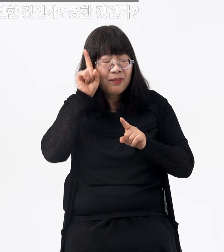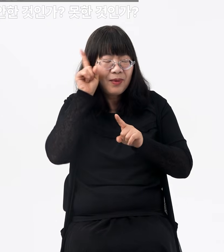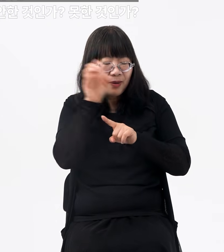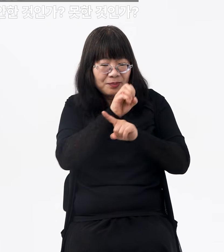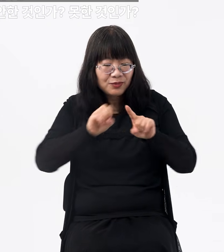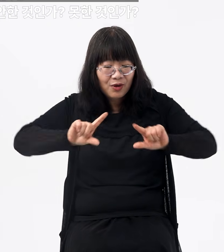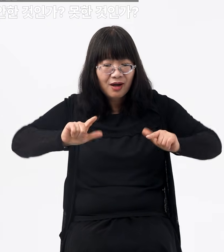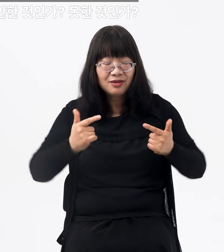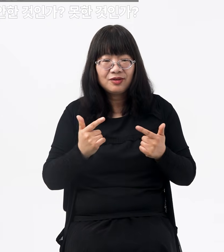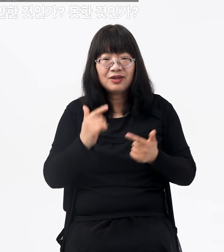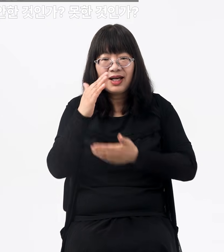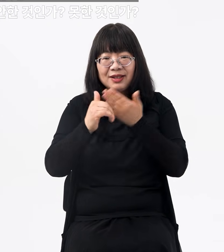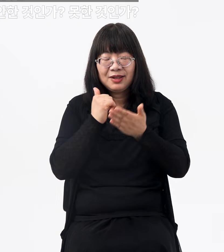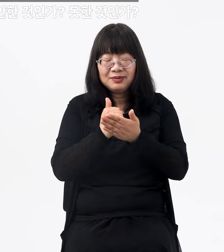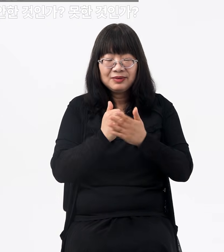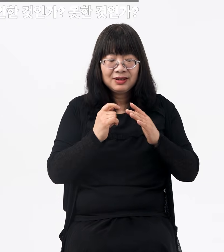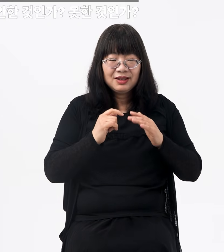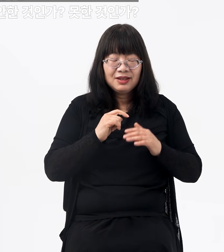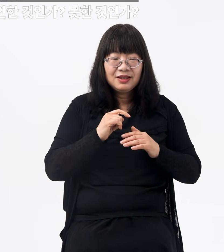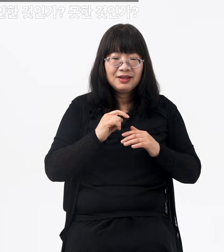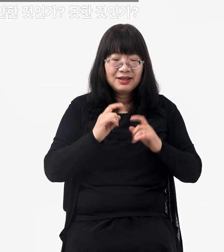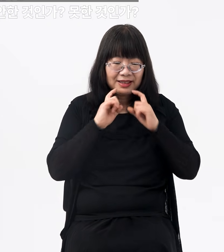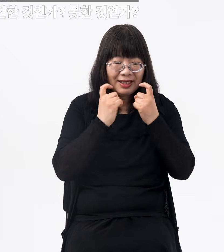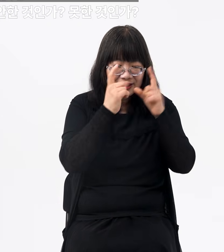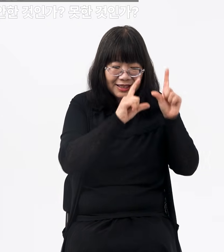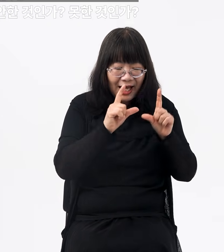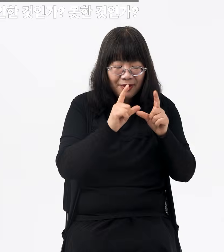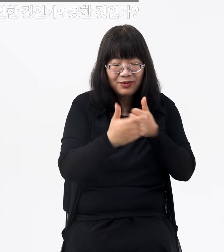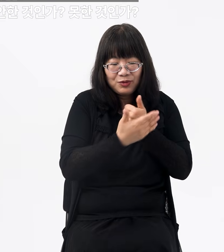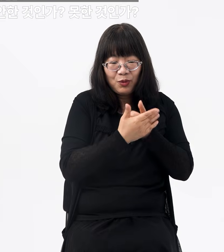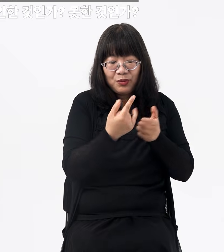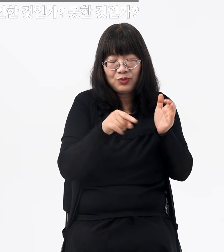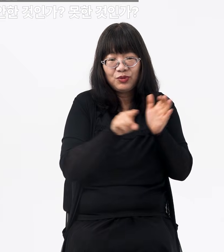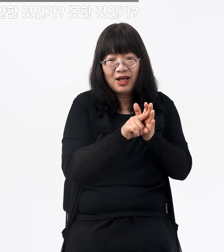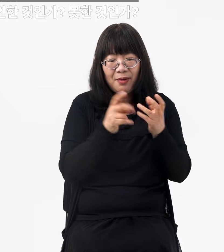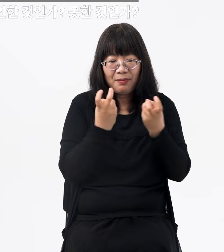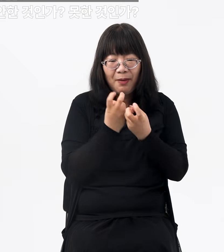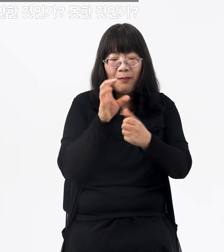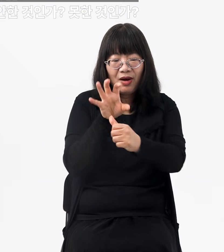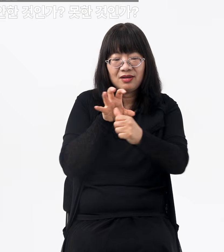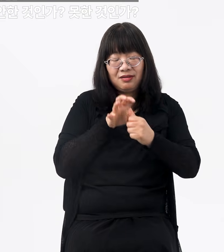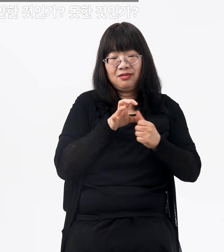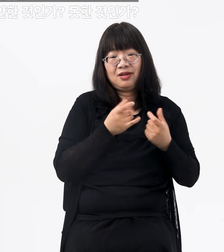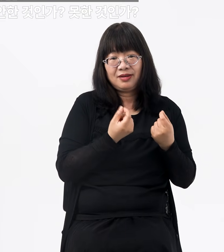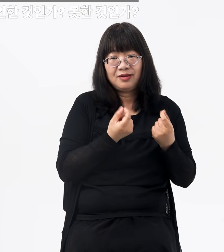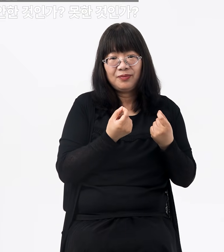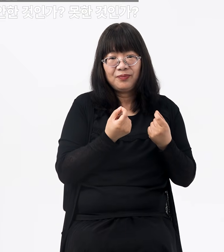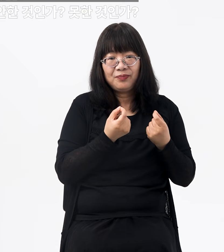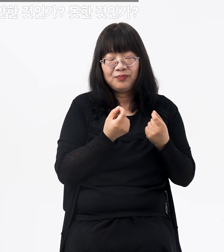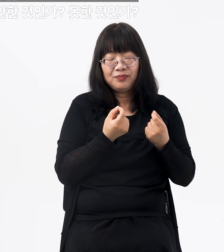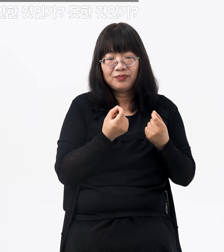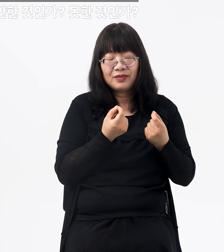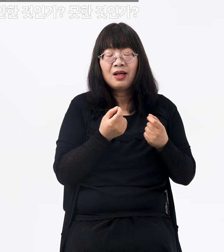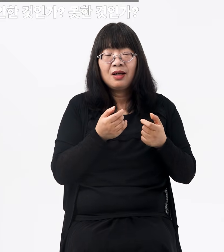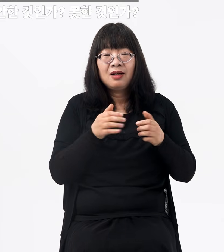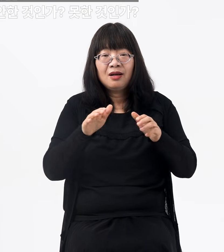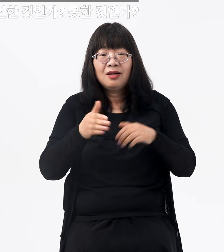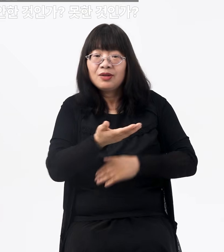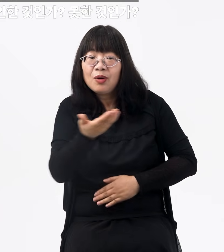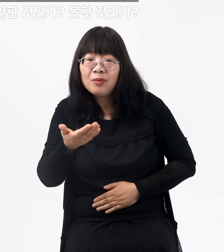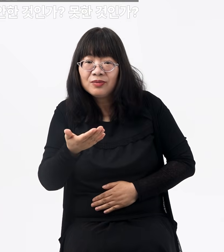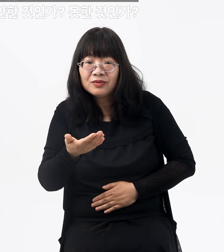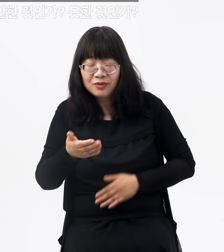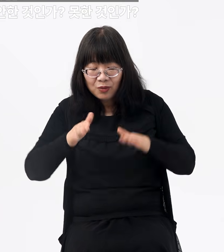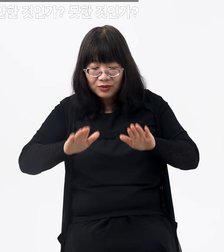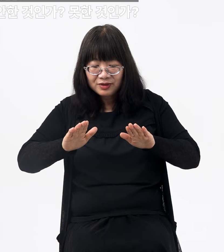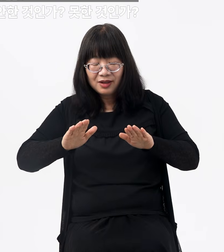하나님을 수단화해버리는 거예요. 그러면 오늘날 우리의 신앙의 영역에는 그런 영역이, 그런 부분이